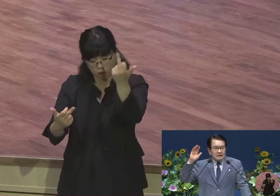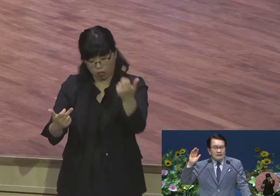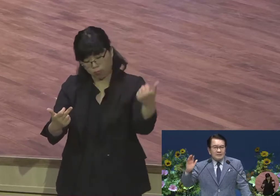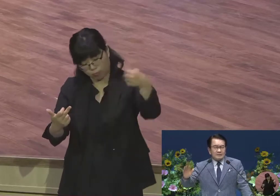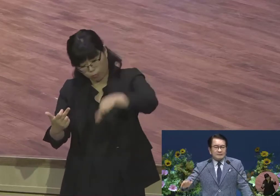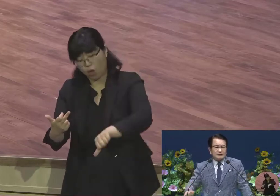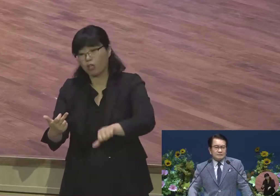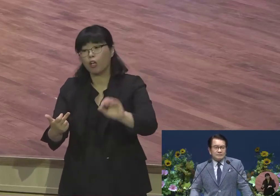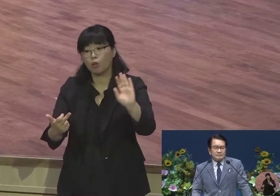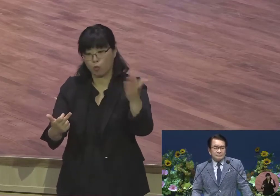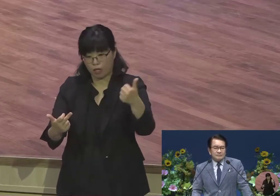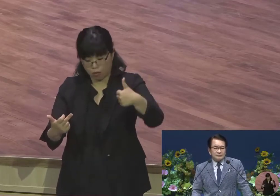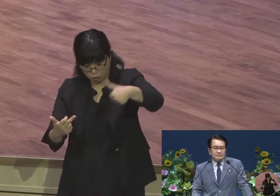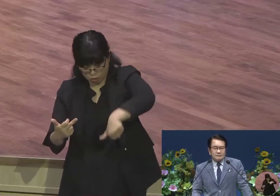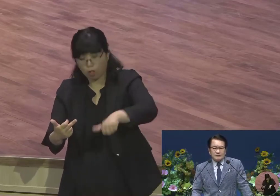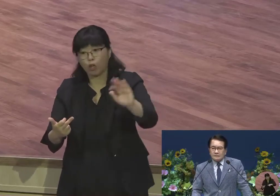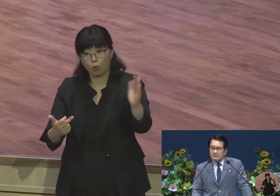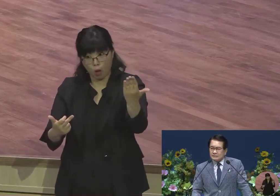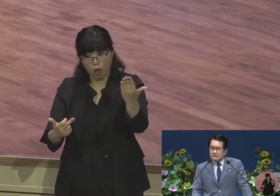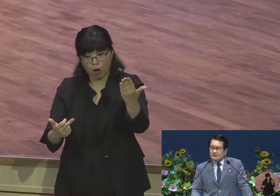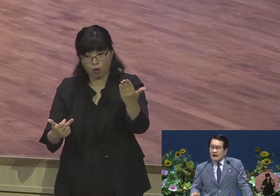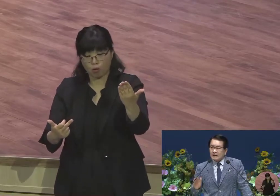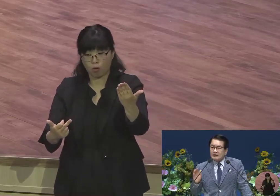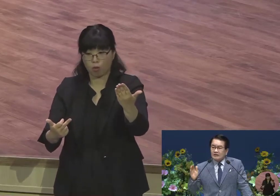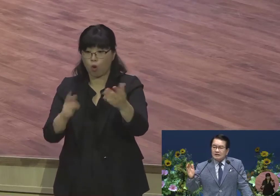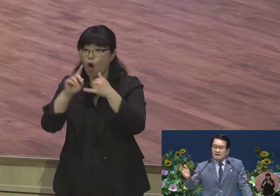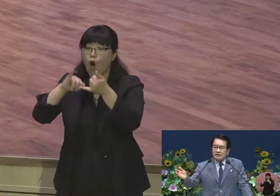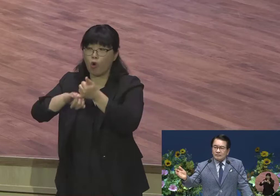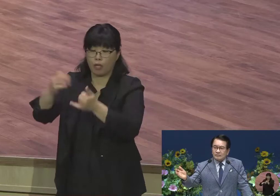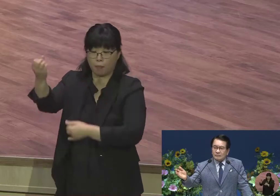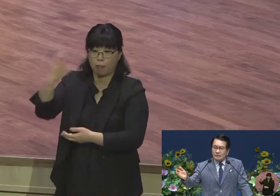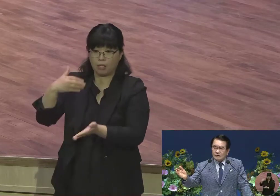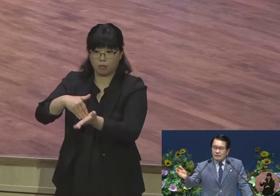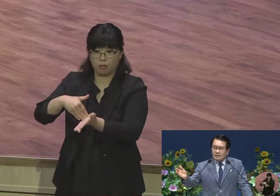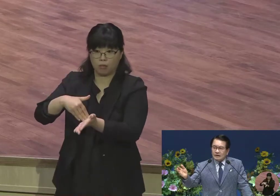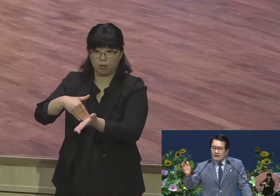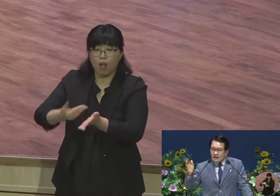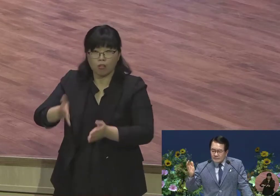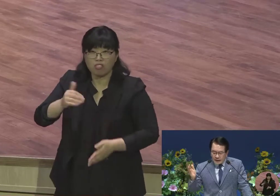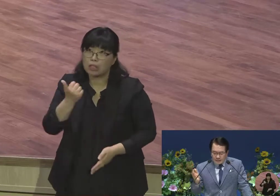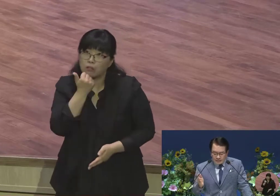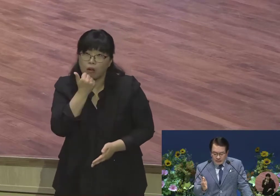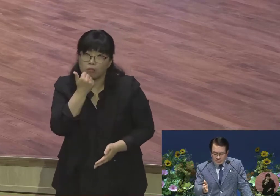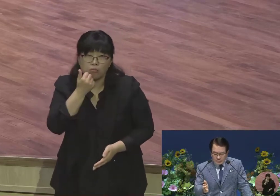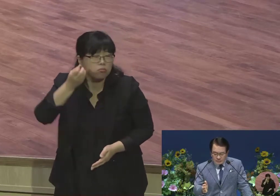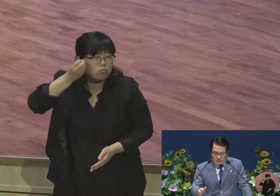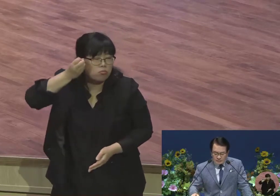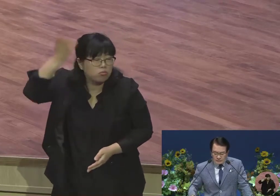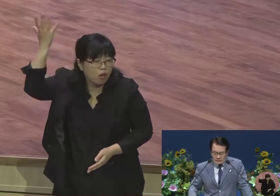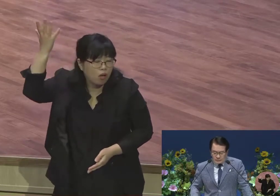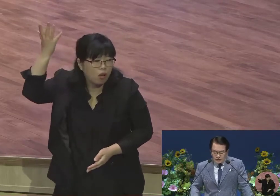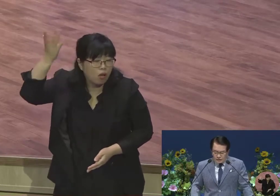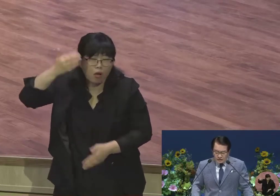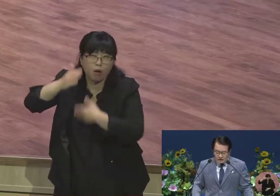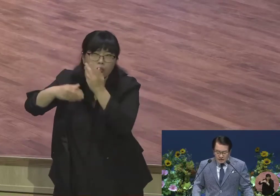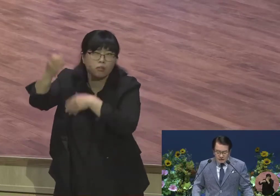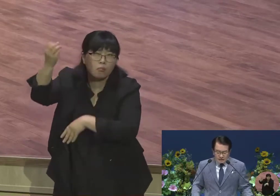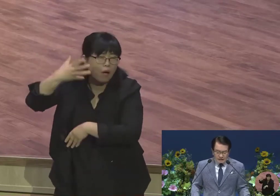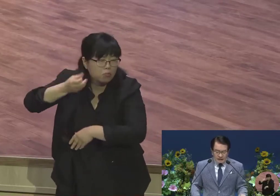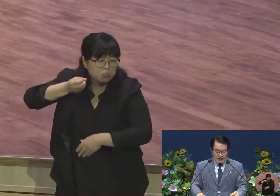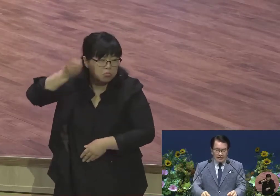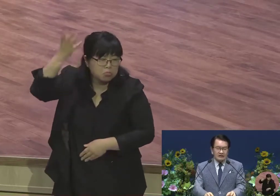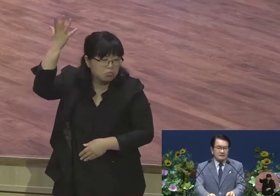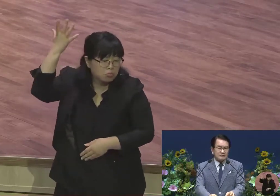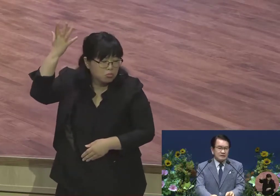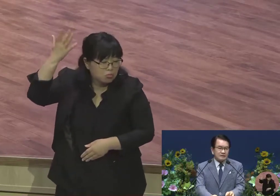은약 잊어버렸어요 자기 의지대로 세상방법대로 육신적인